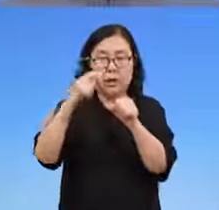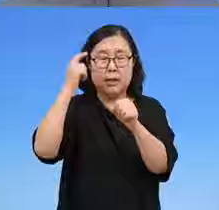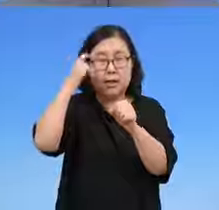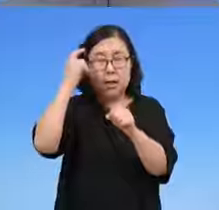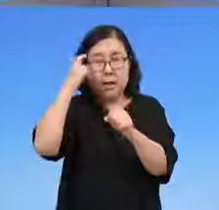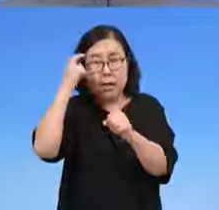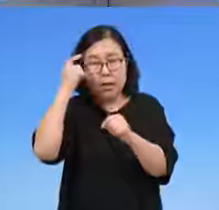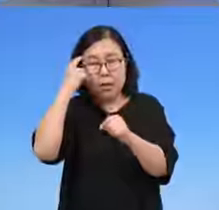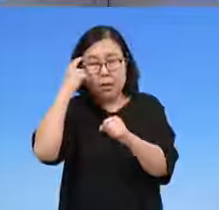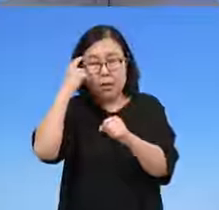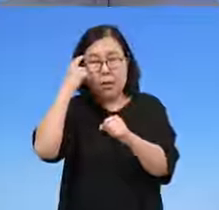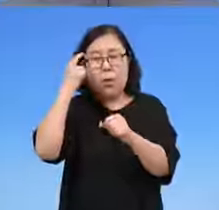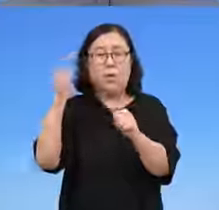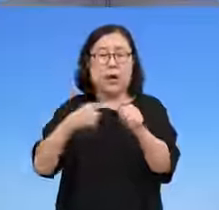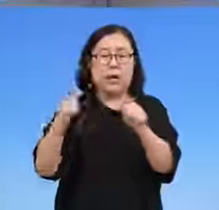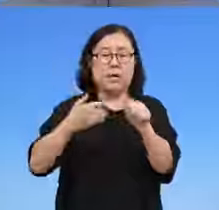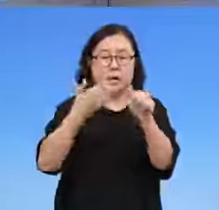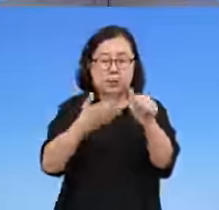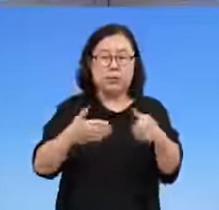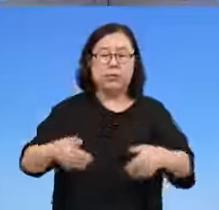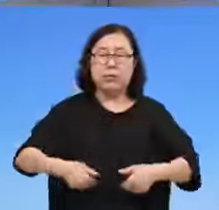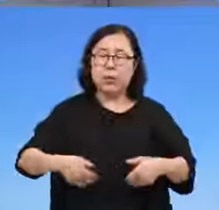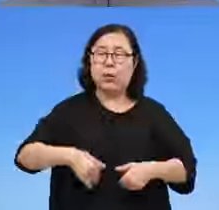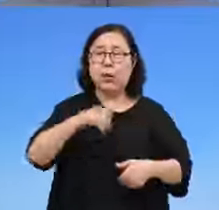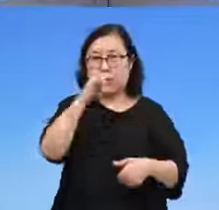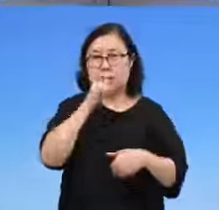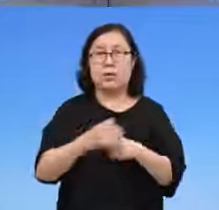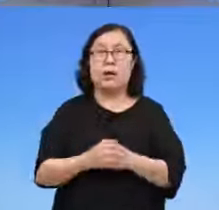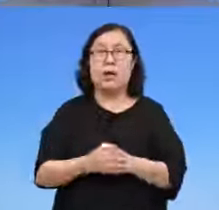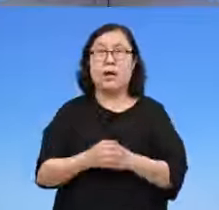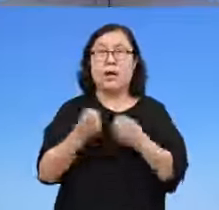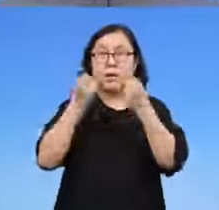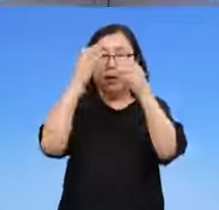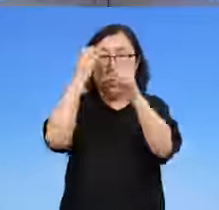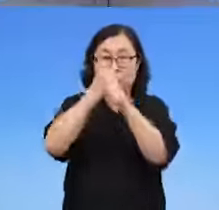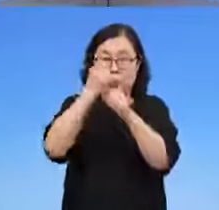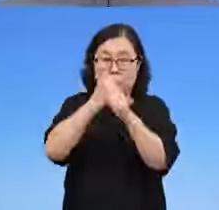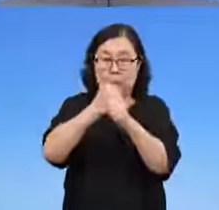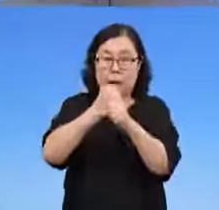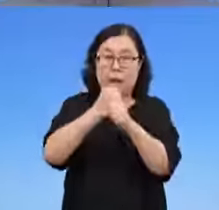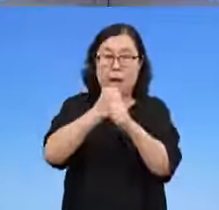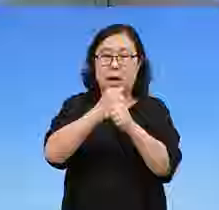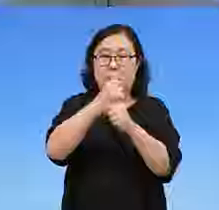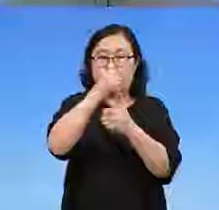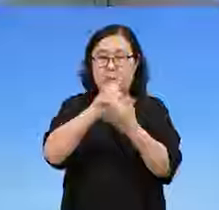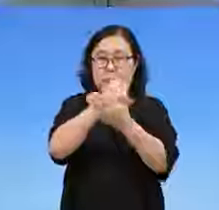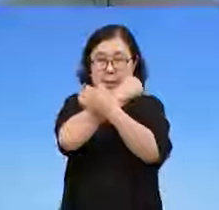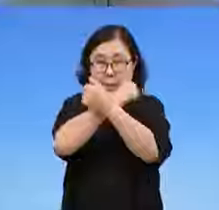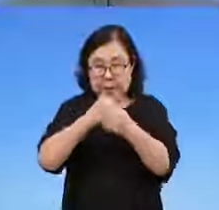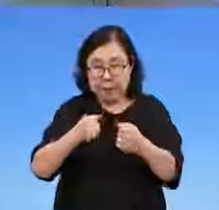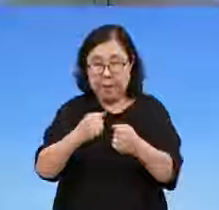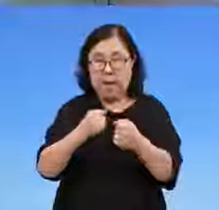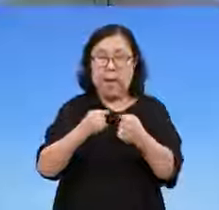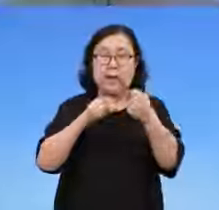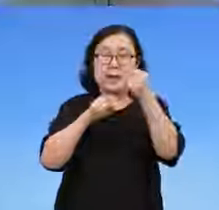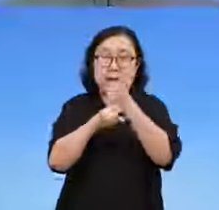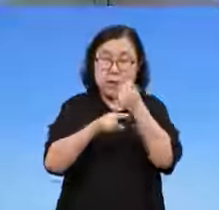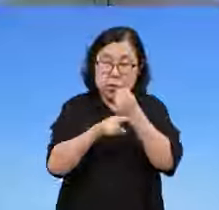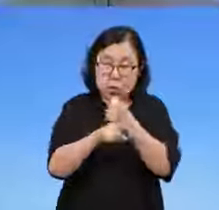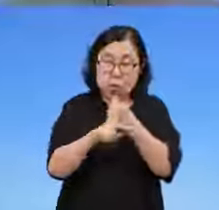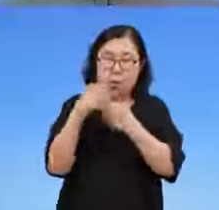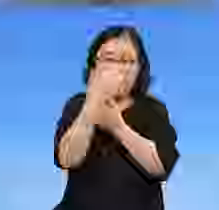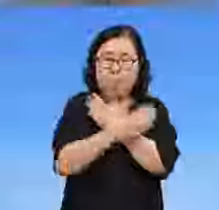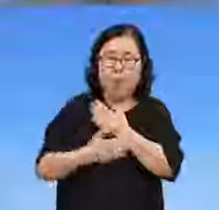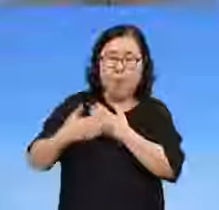가르치고 성경적인 관점으로 가르치자는 겁니다. 무엇보다도 아이들에게 창조와 구속의 원리로 몸과 성에 대한